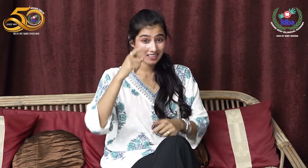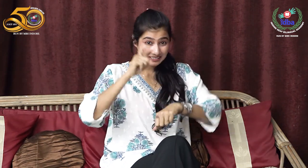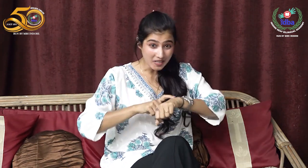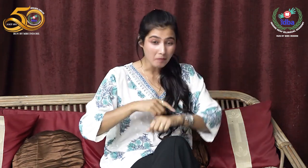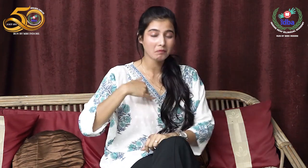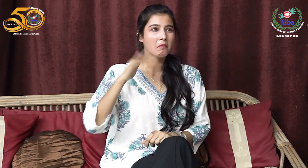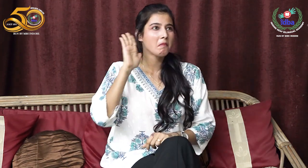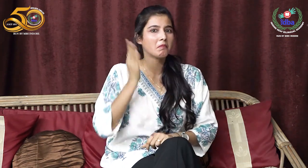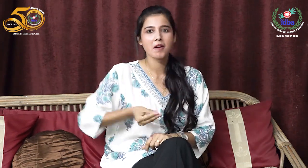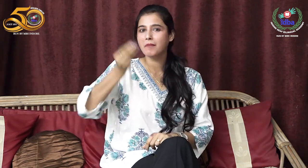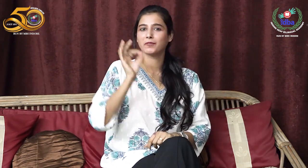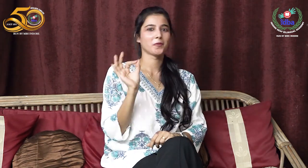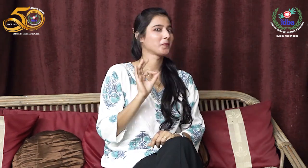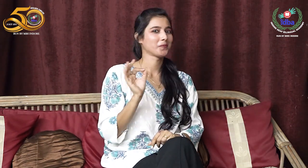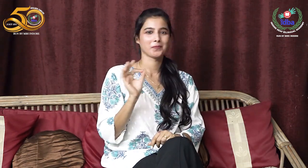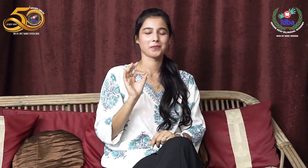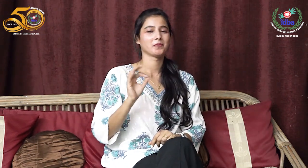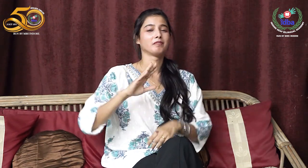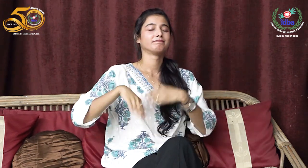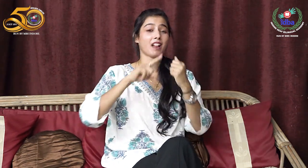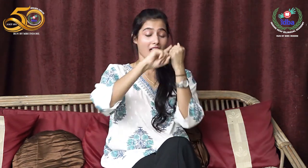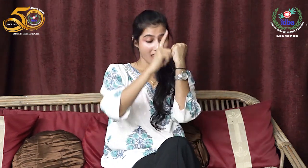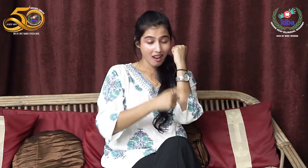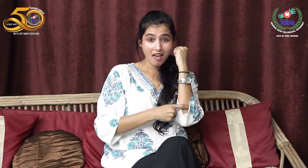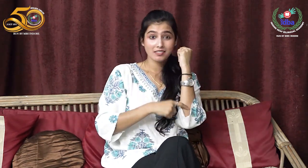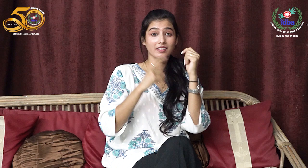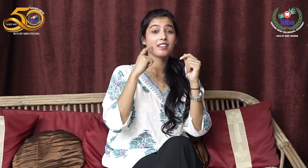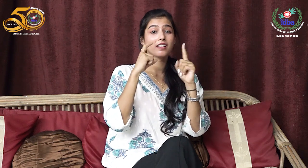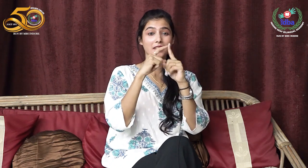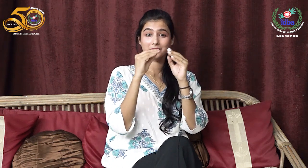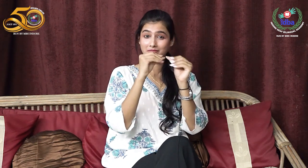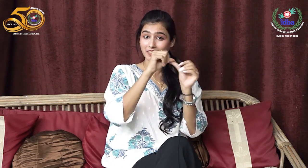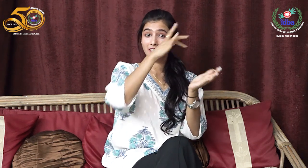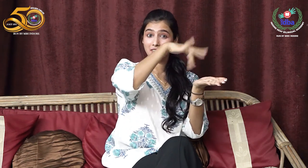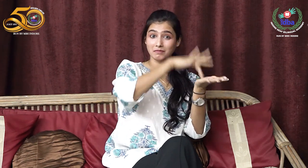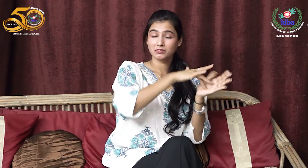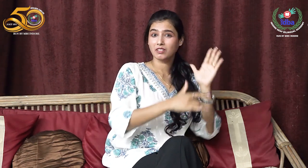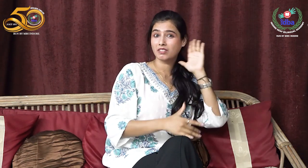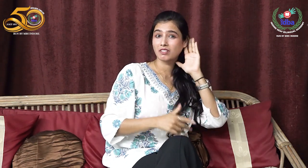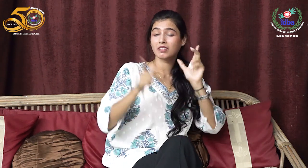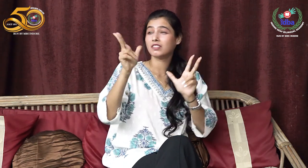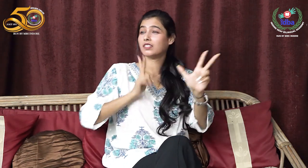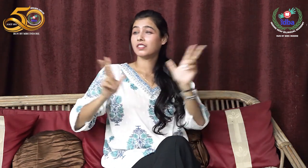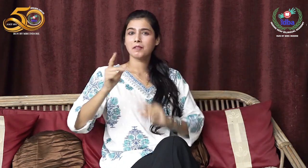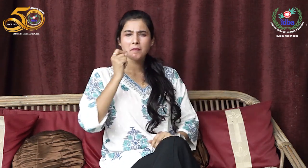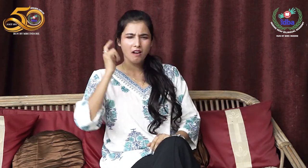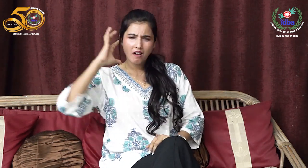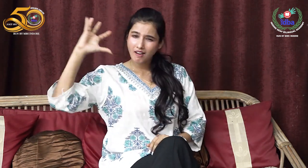फिर मुझे मालूम, उस टाइम पे नहीं मालूम था कि IDB भी है। फिर लास्ट में मुझे यहाँ इसके बारे में मालूम पड़ा, बहुत सारे लोगों ने